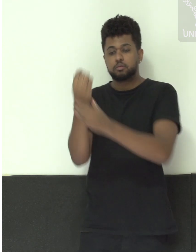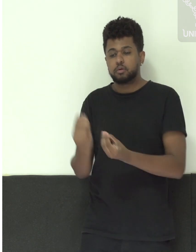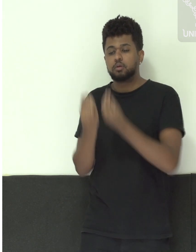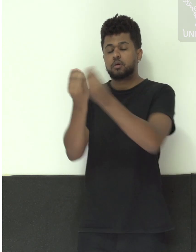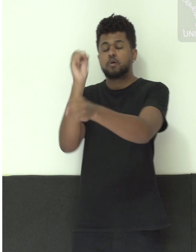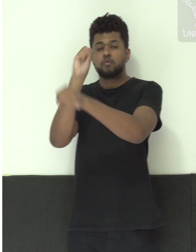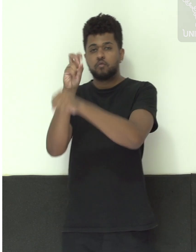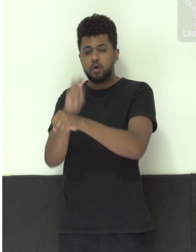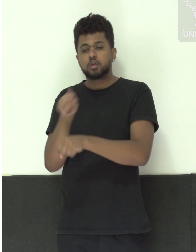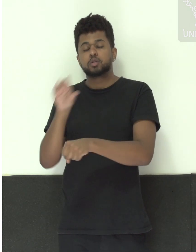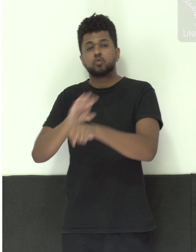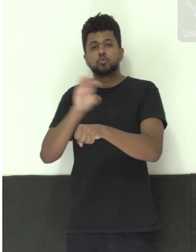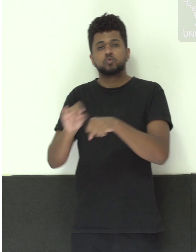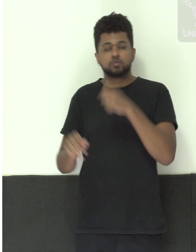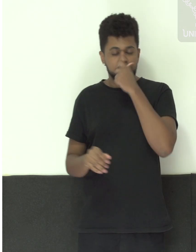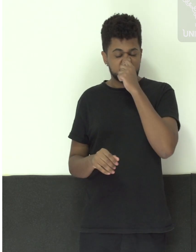de vagas neste curso.